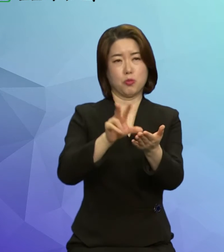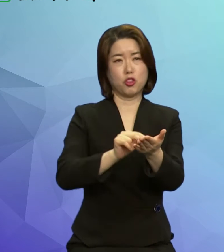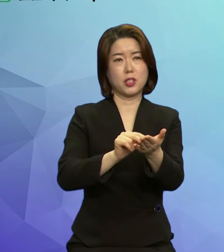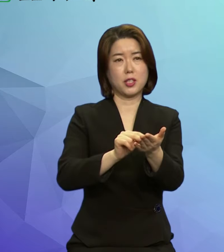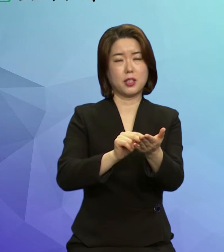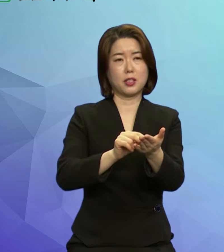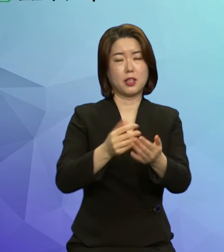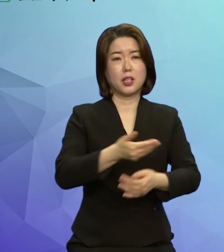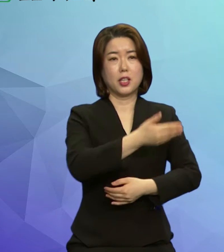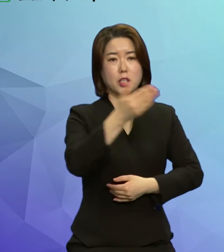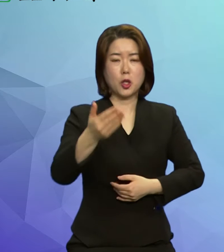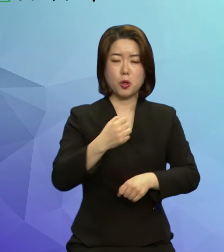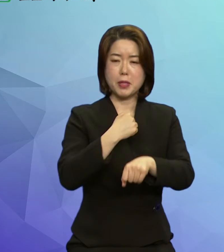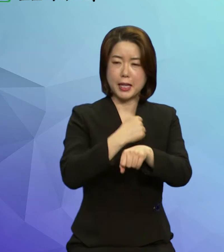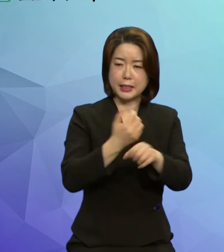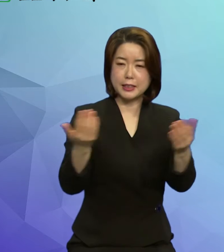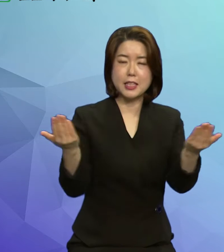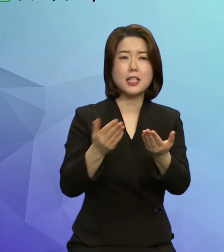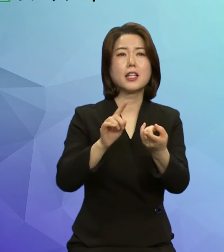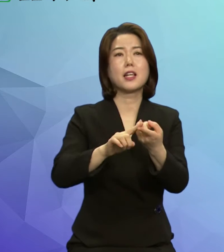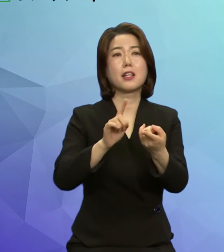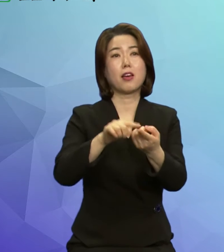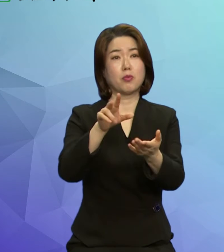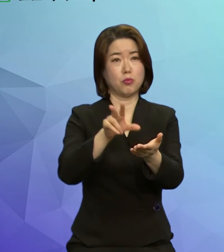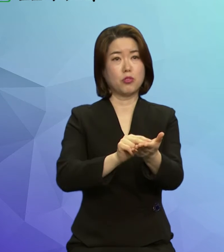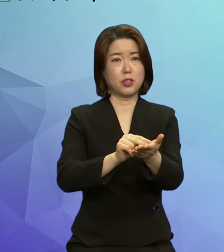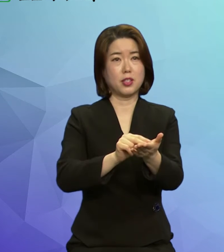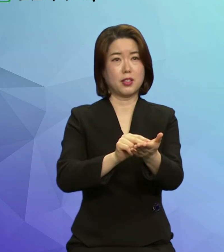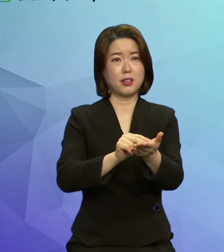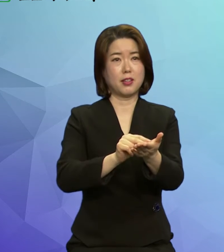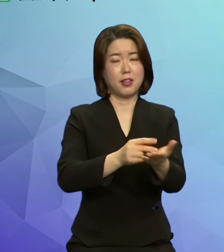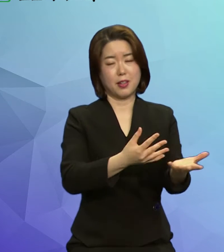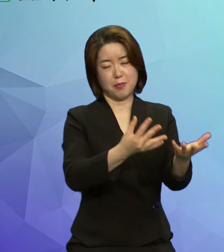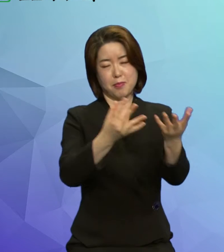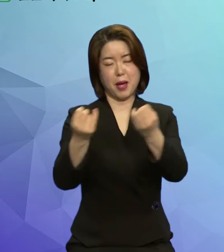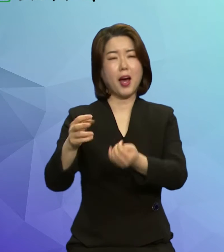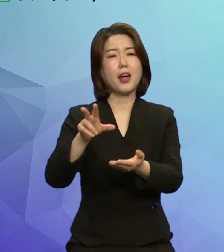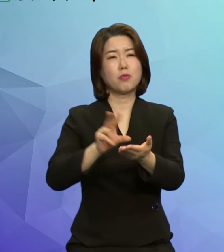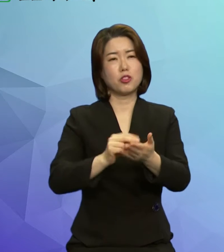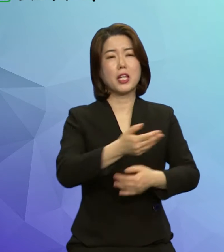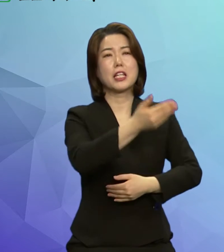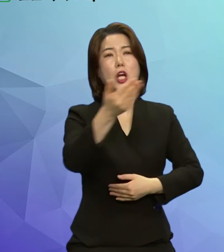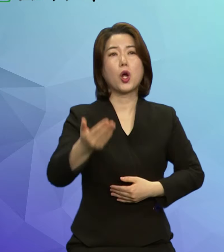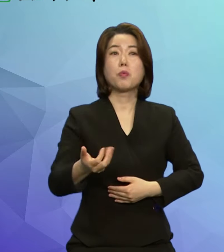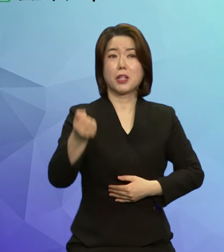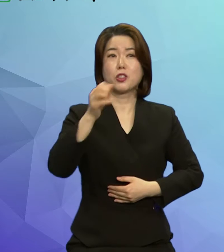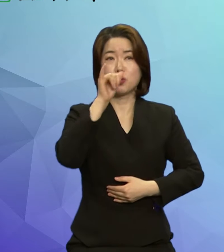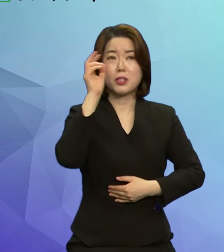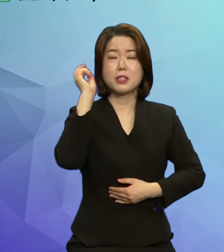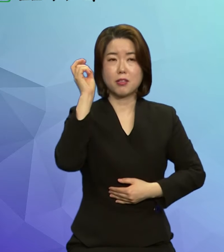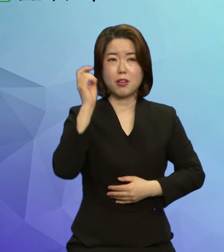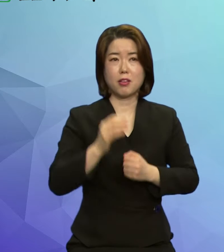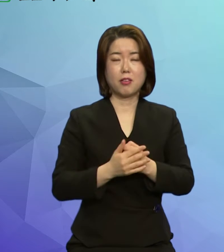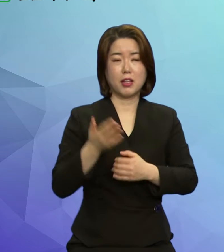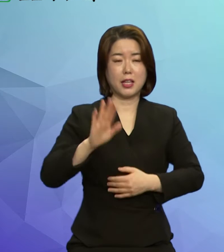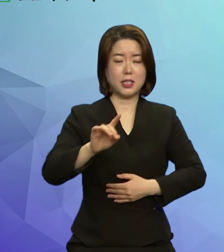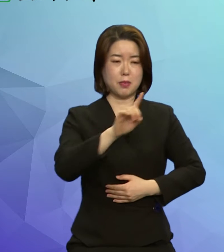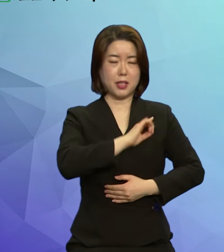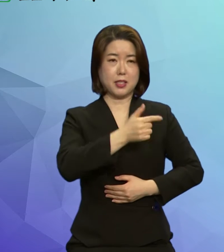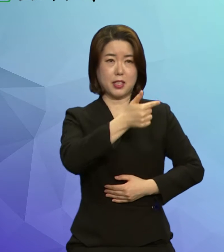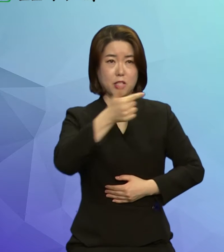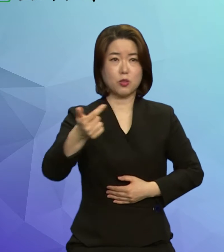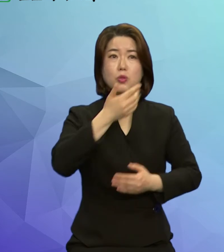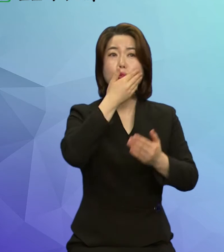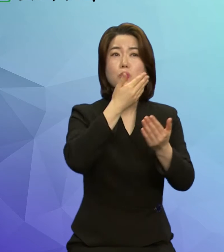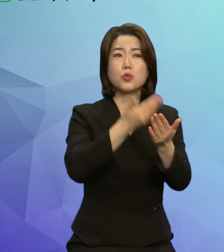문제도, 여러분이 하고 있는 일에 대한 문제도 많은 문제가 여러분에게 있겠지만 가장 크고 중요한